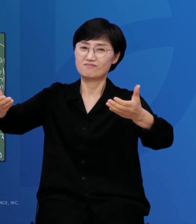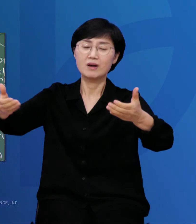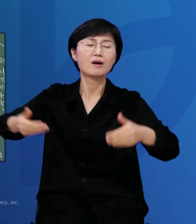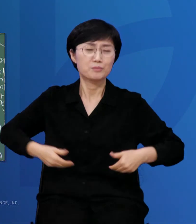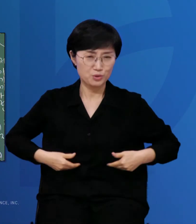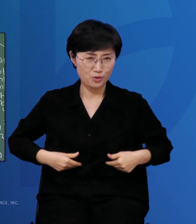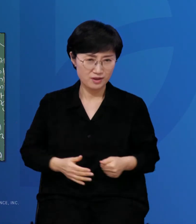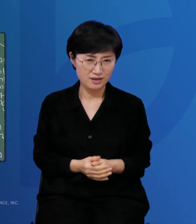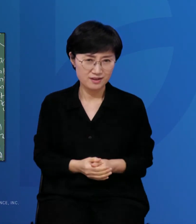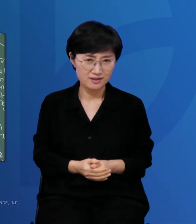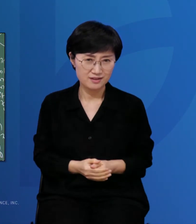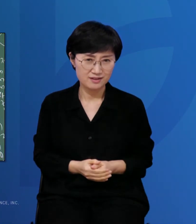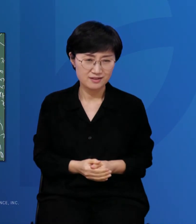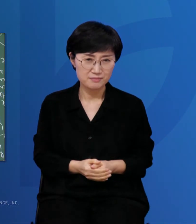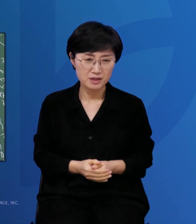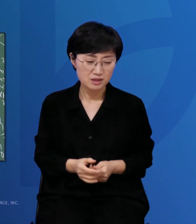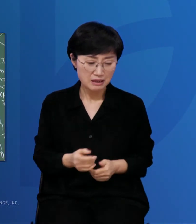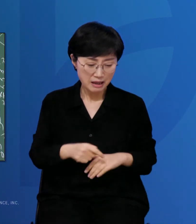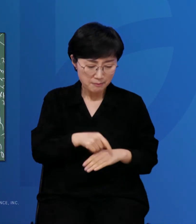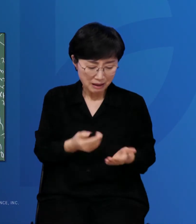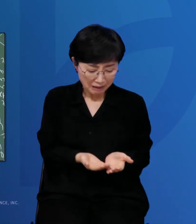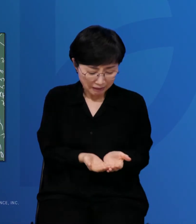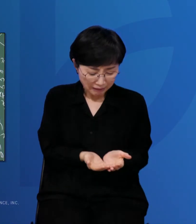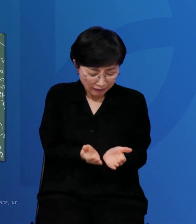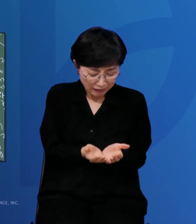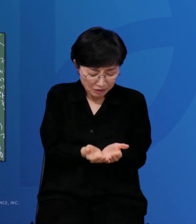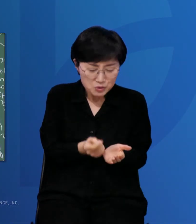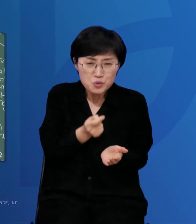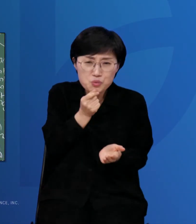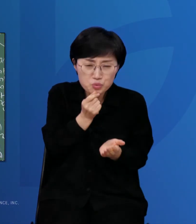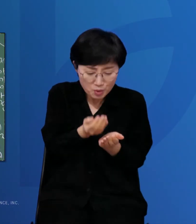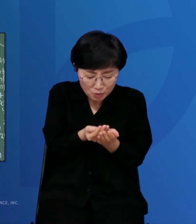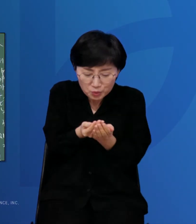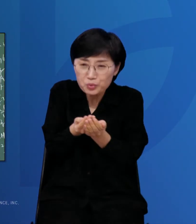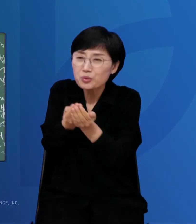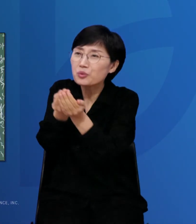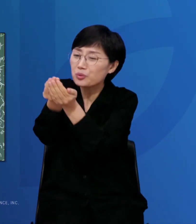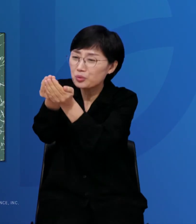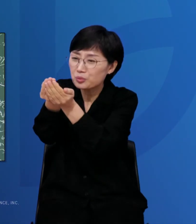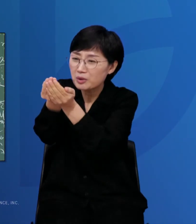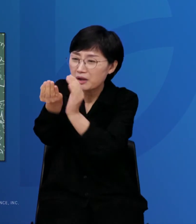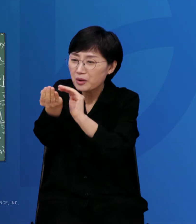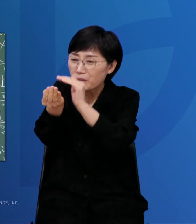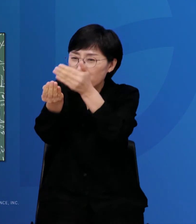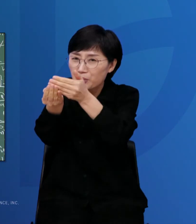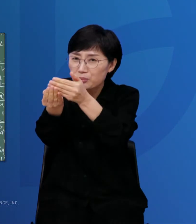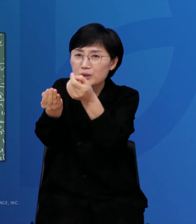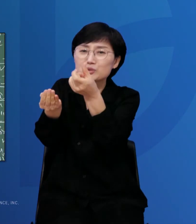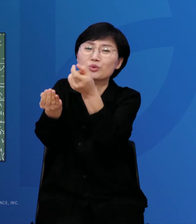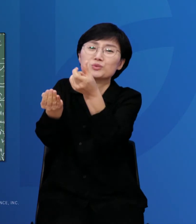就算你是个讨饭的叫花子，你那个讨饭碗得大点。 아니 못 얻더라도 깡통 좀 큰 거 들고 다녀야지. 조금 하나 들고 다니면 얻어봐도 담을 데도 없어.